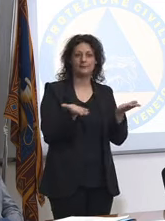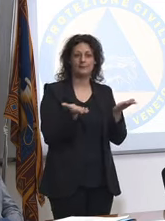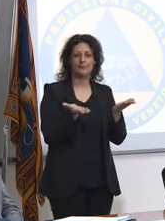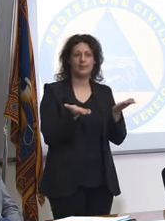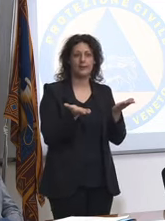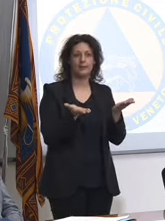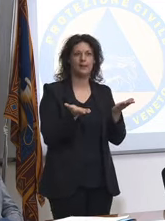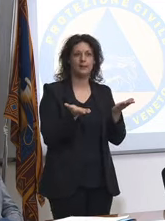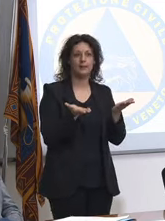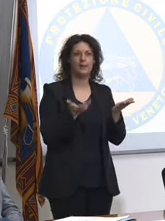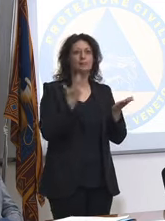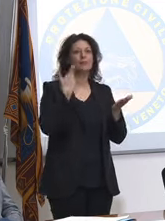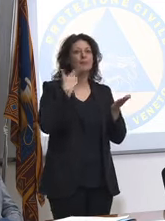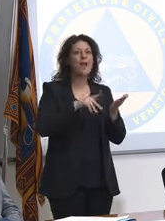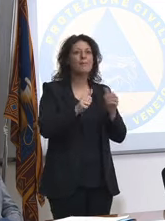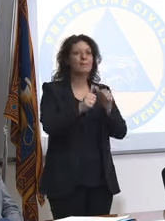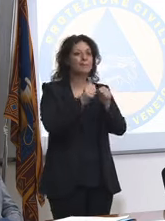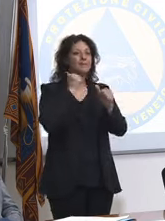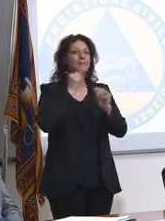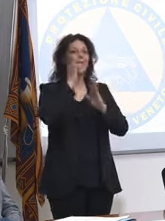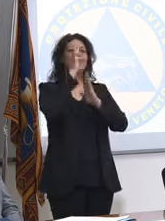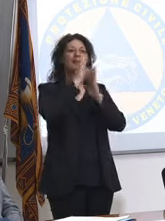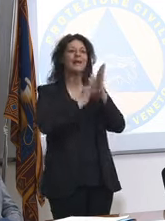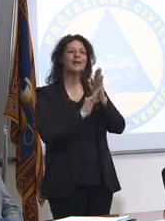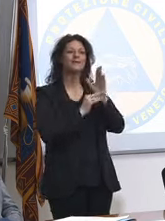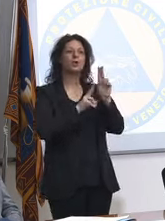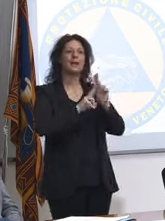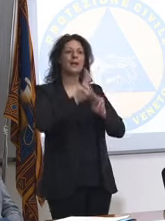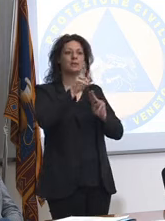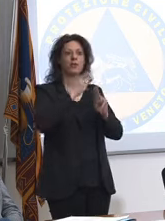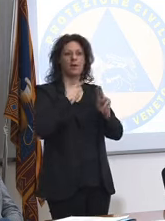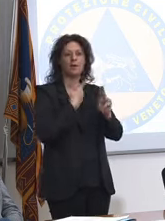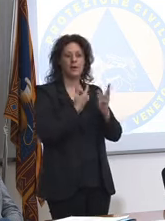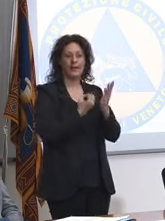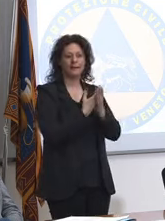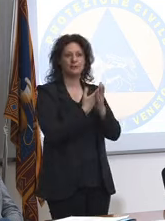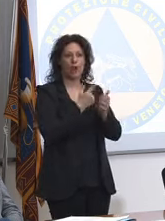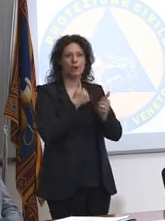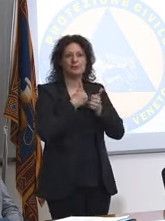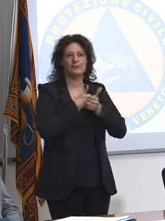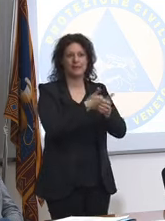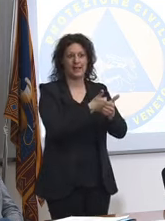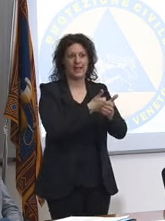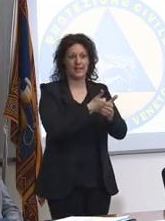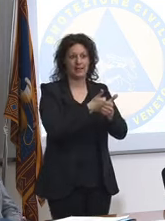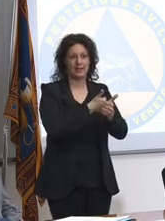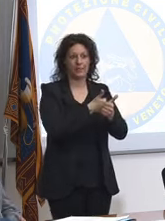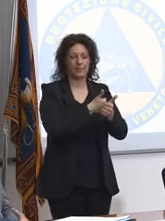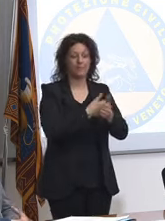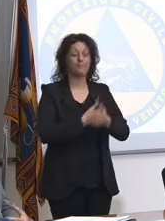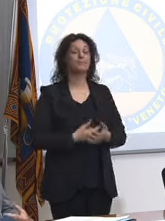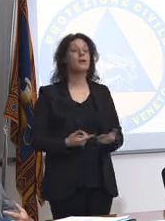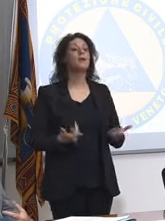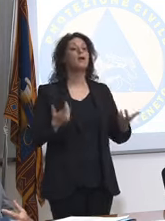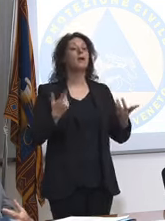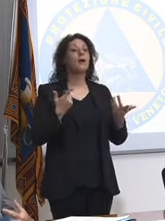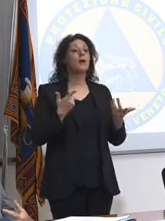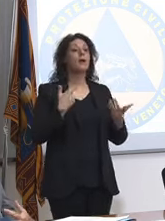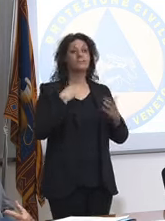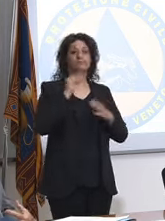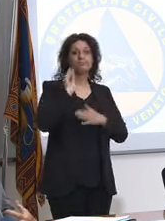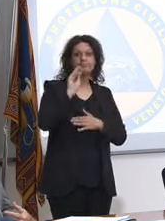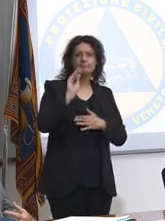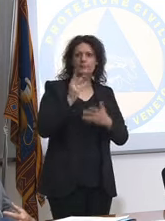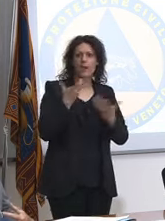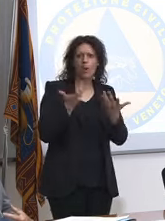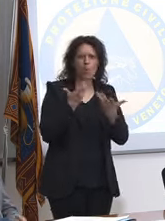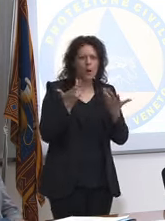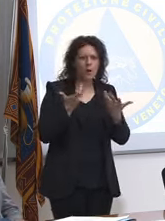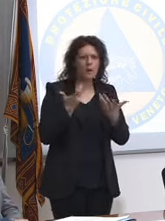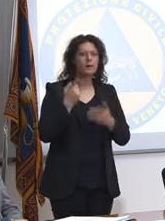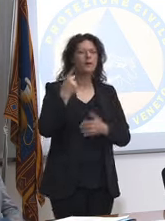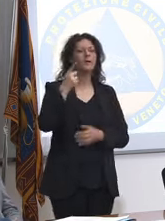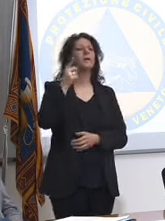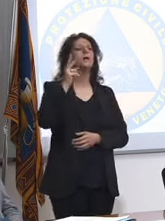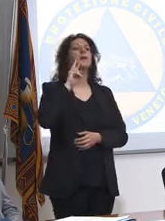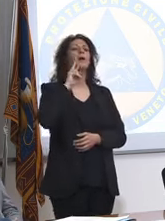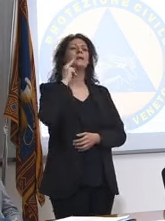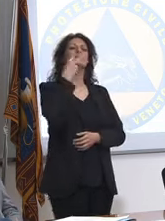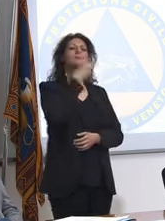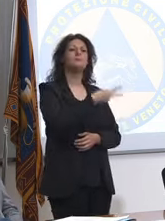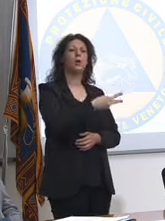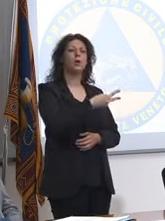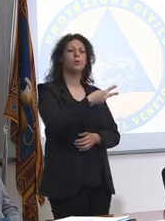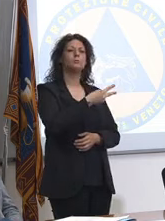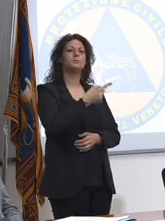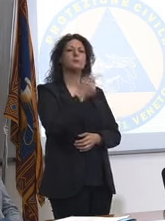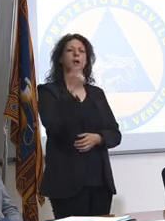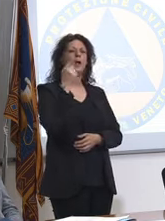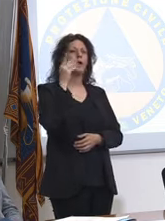erano le indicazioni nazionali. Il professor Crisanti, con una lettera datata il 12 febbraio, risponde e